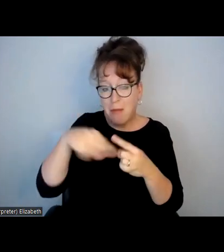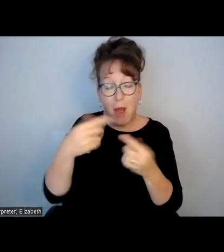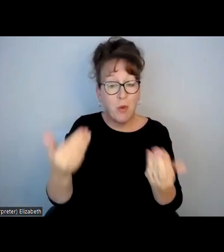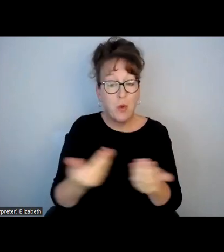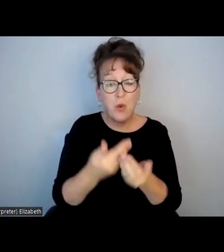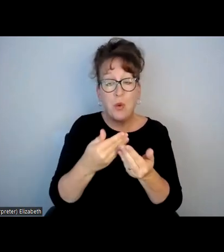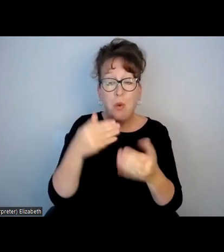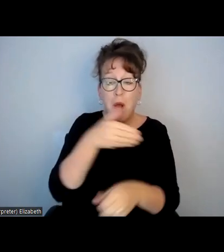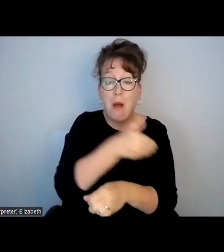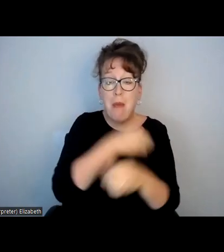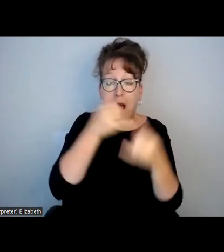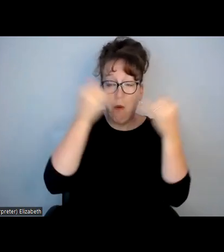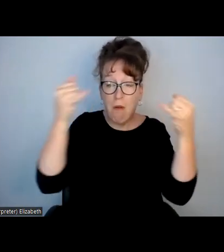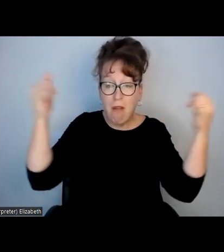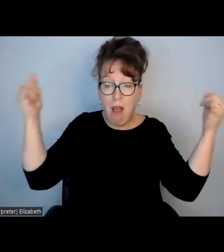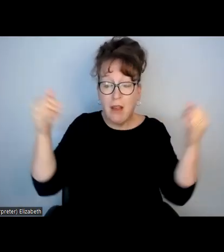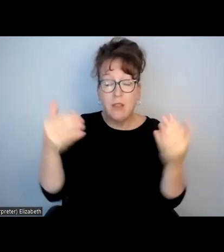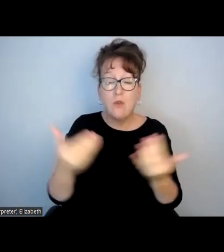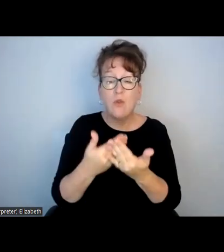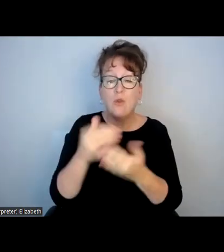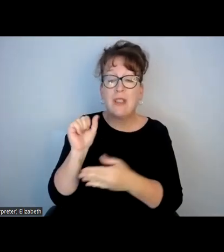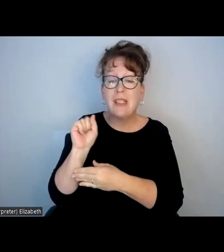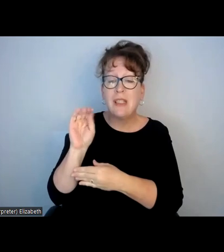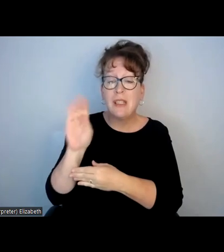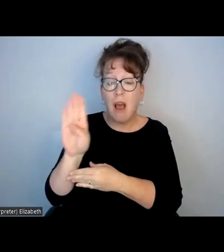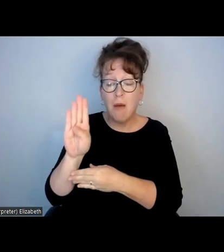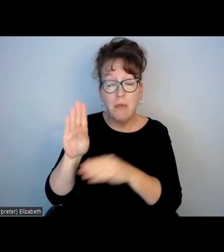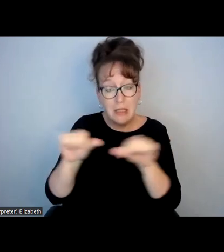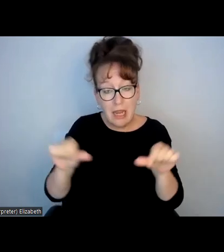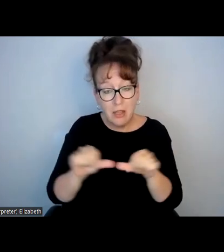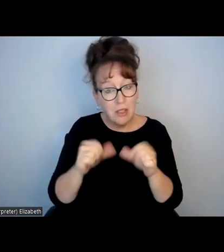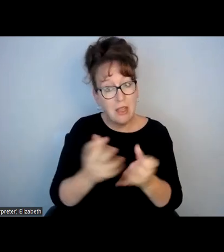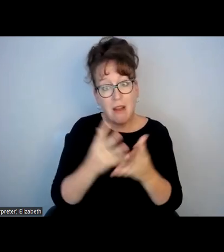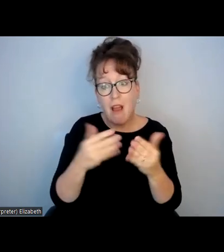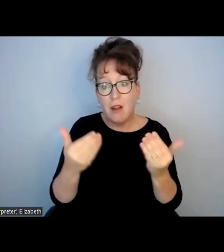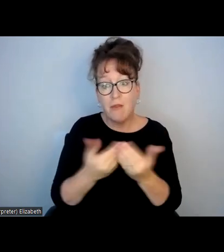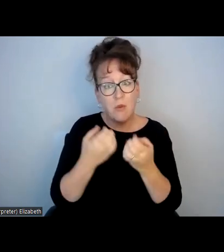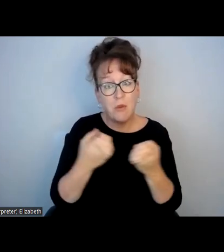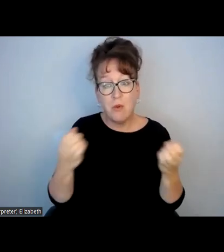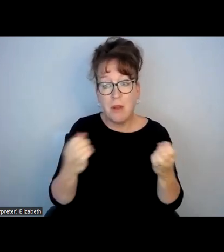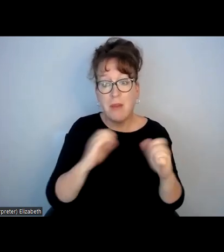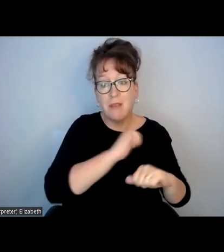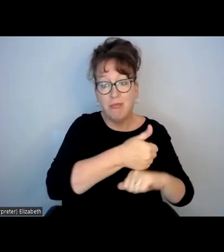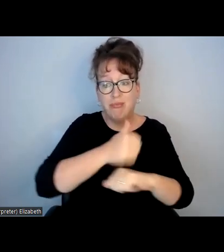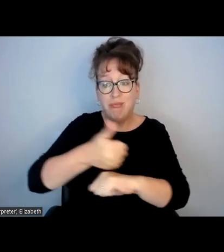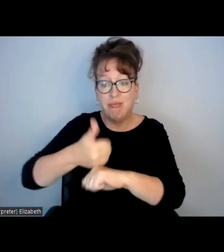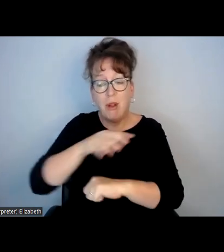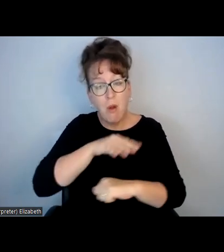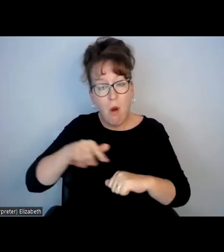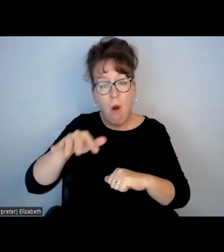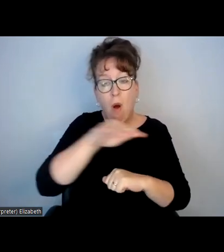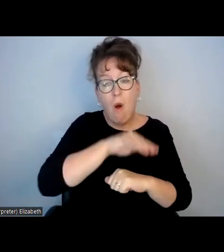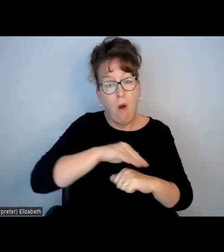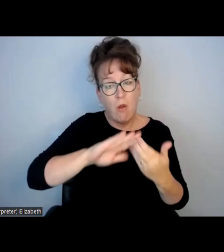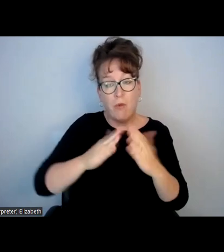nosotros sabemos que es algo muy cuasta arriba pero eh sabemos que hay mucho equipo que hay que